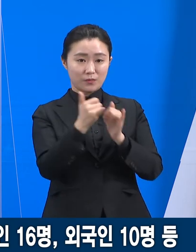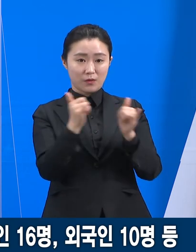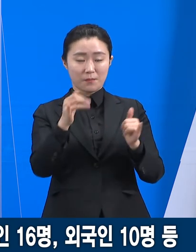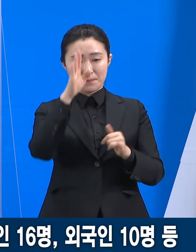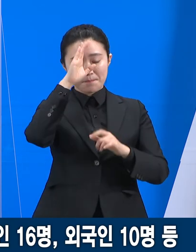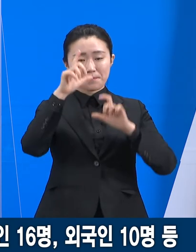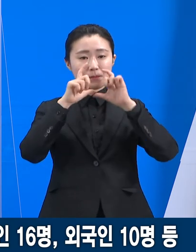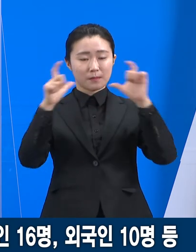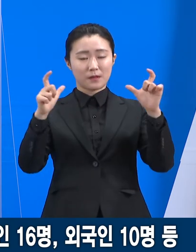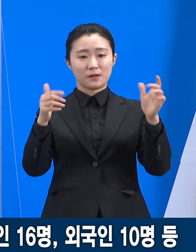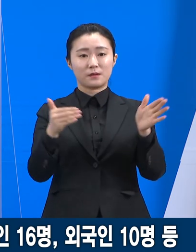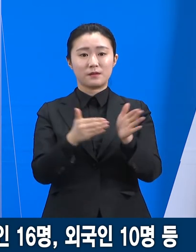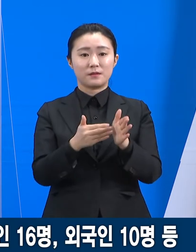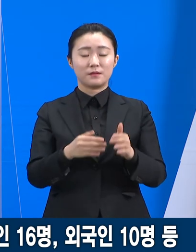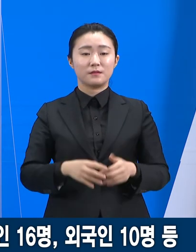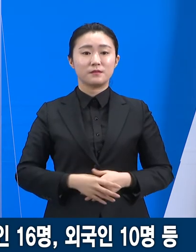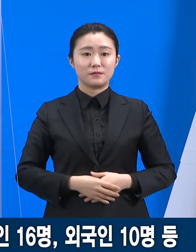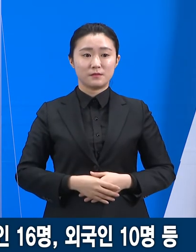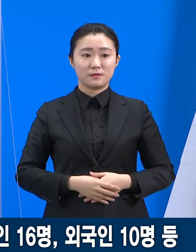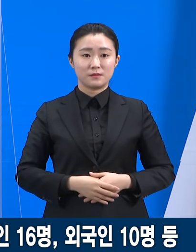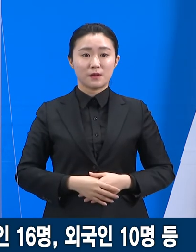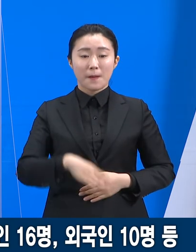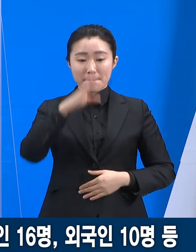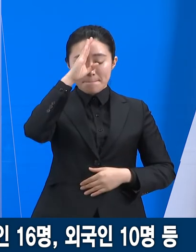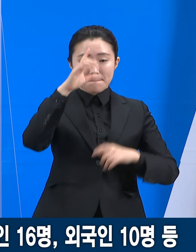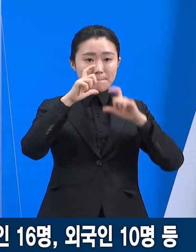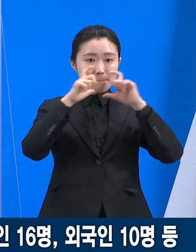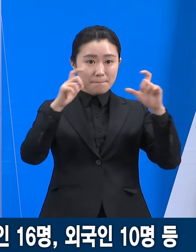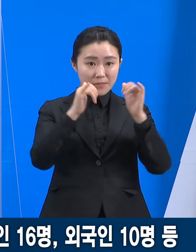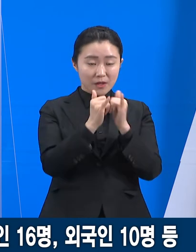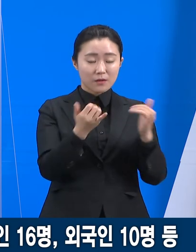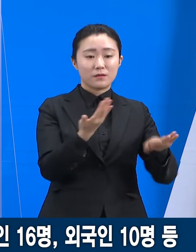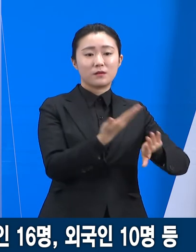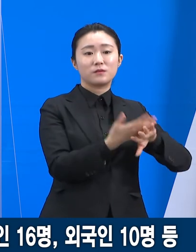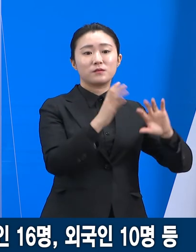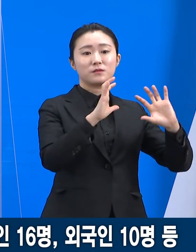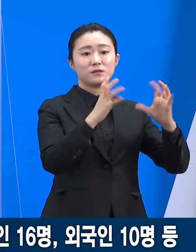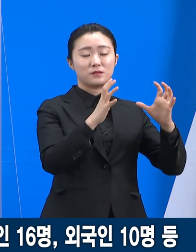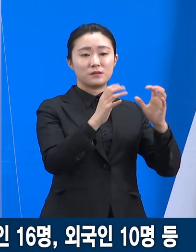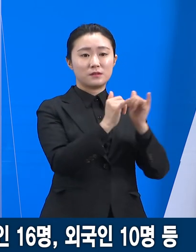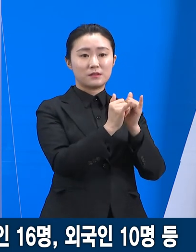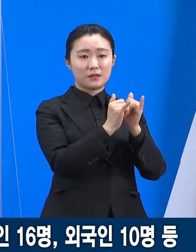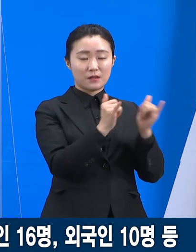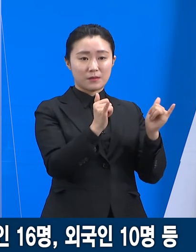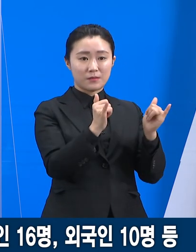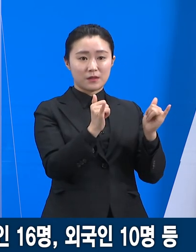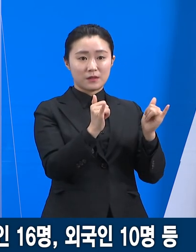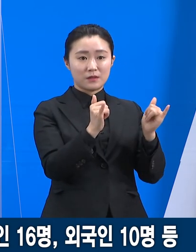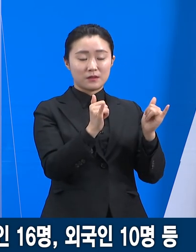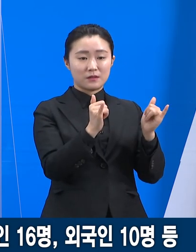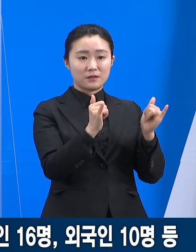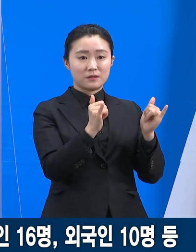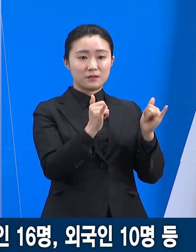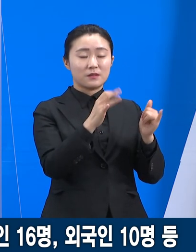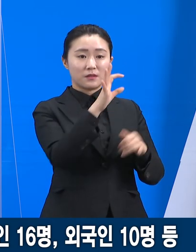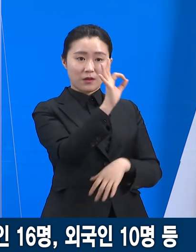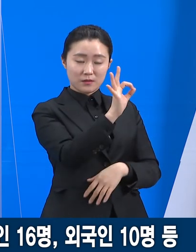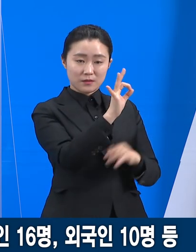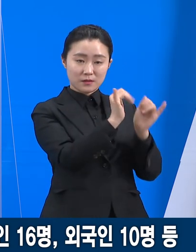26명으로 확인됩니다. 확진자는 내국인 16명, 외국인 10명 등